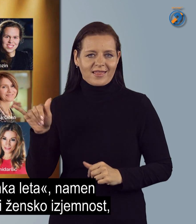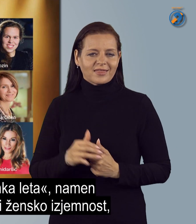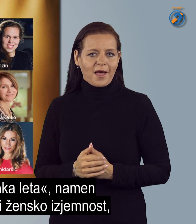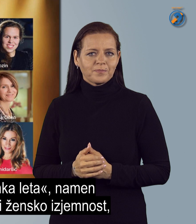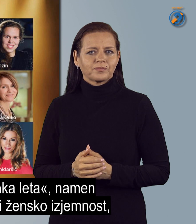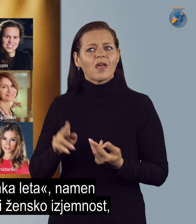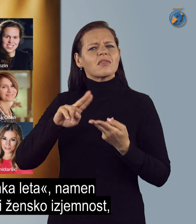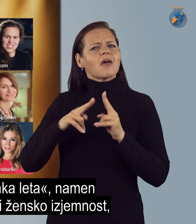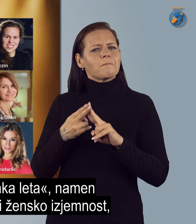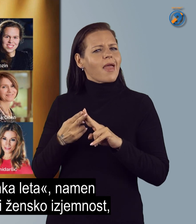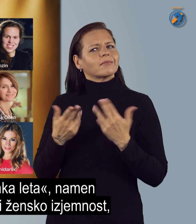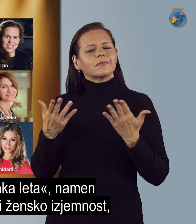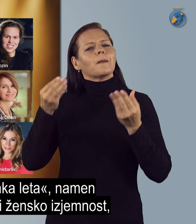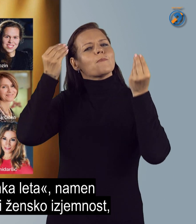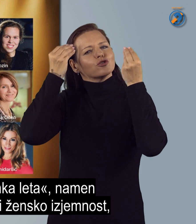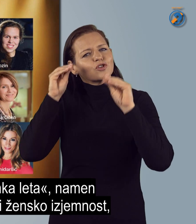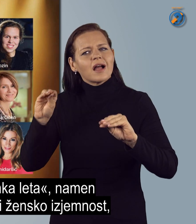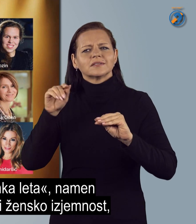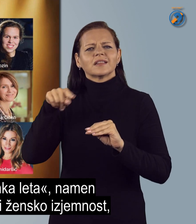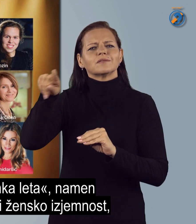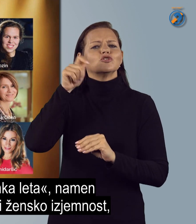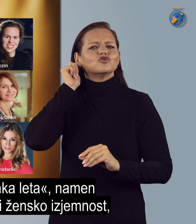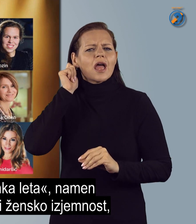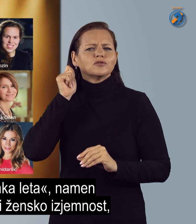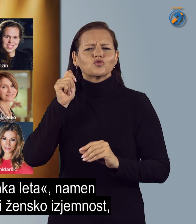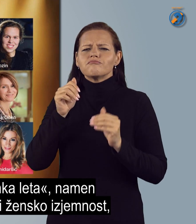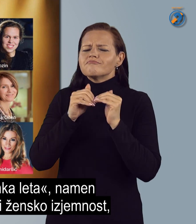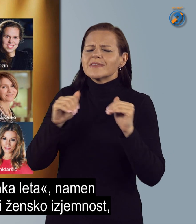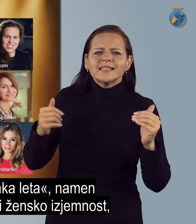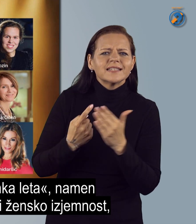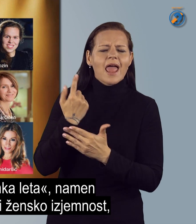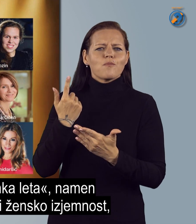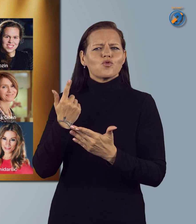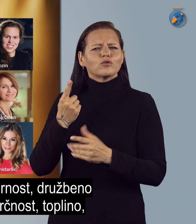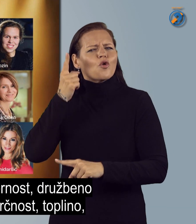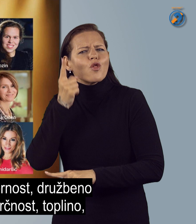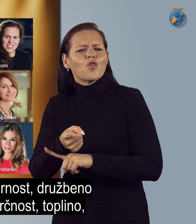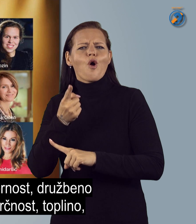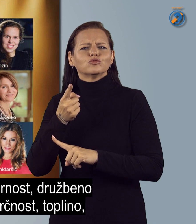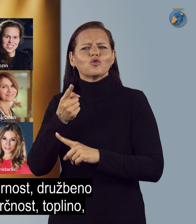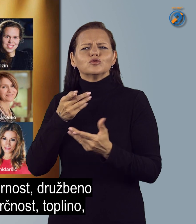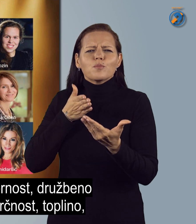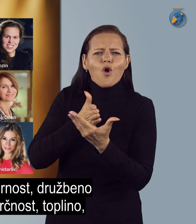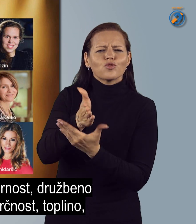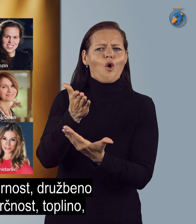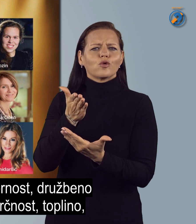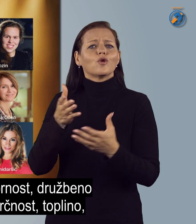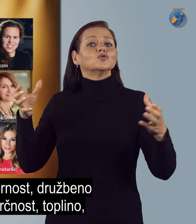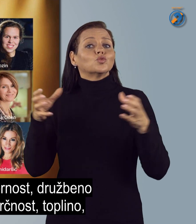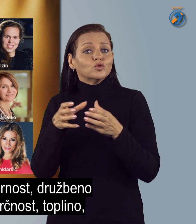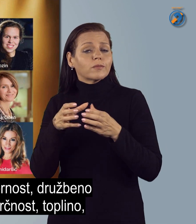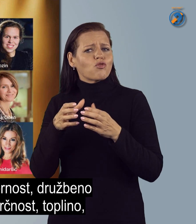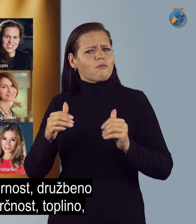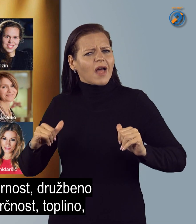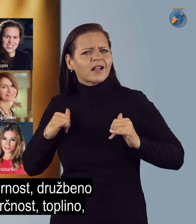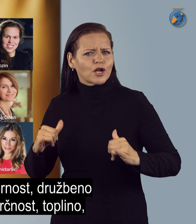je počastiti žensko izjemnost, odločnost, prodornost, družbeno angažiranost, srčnost,